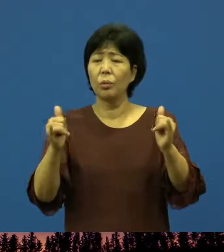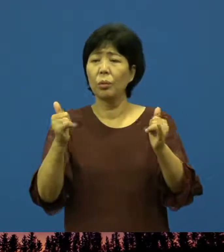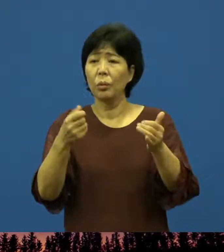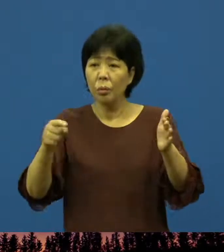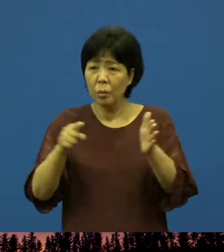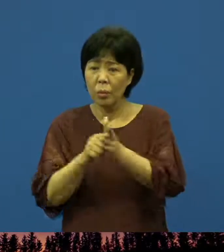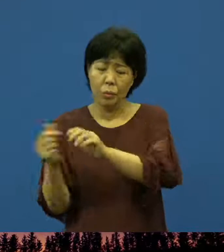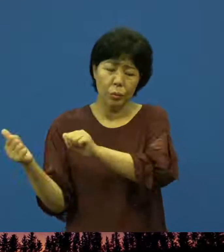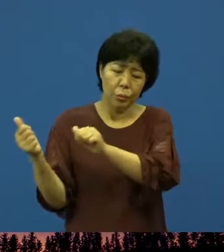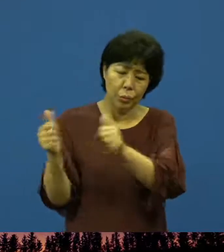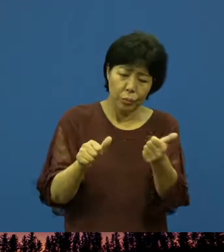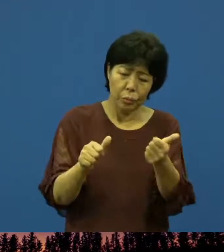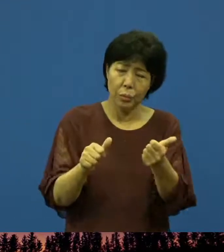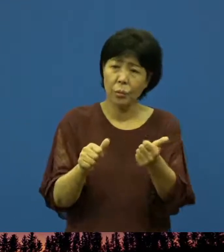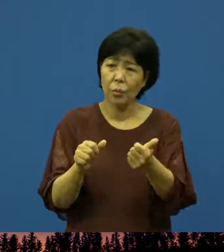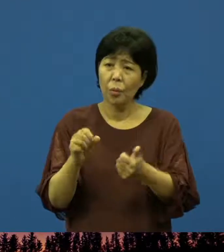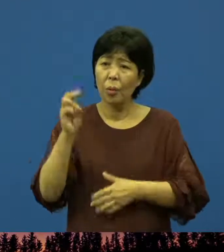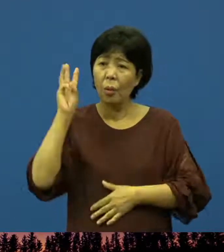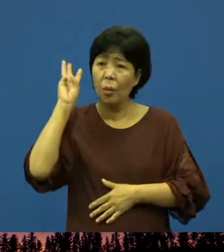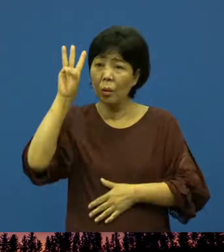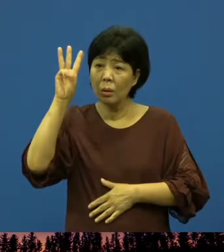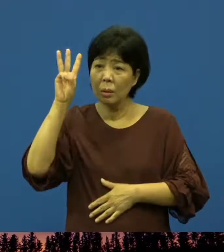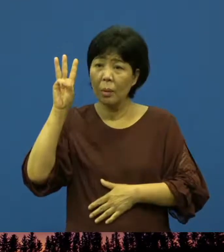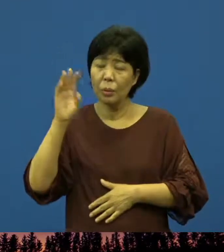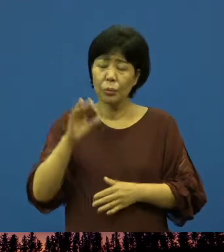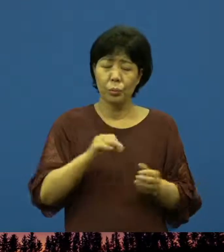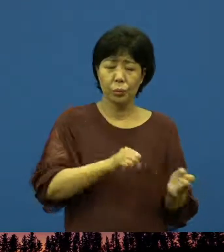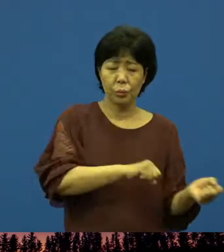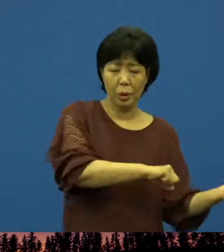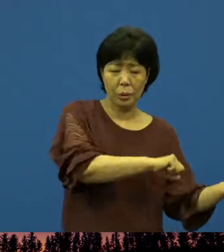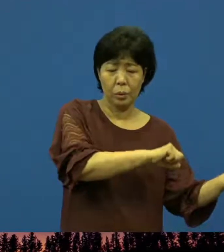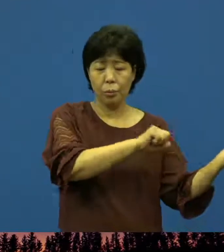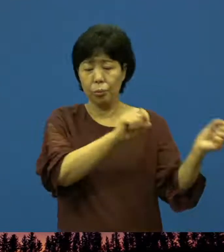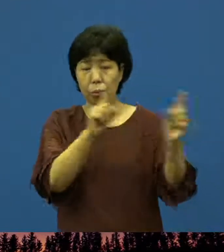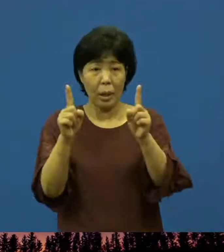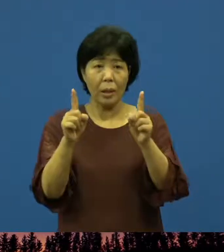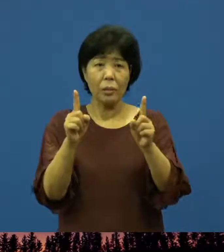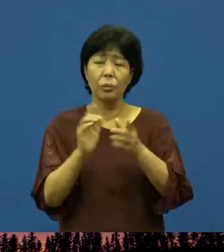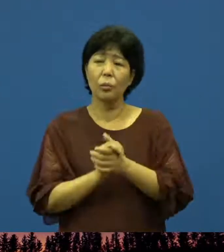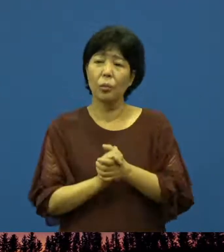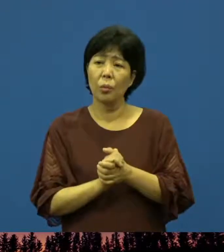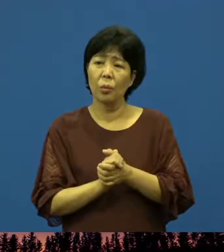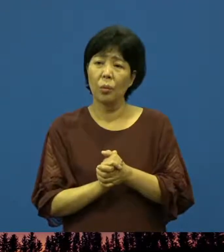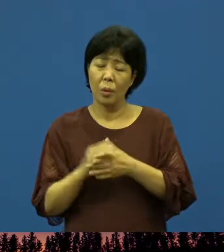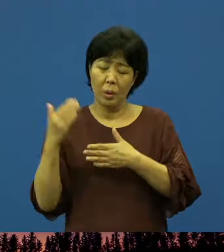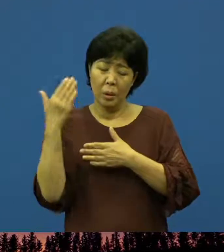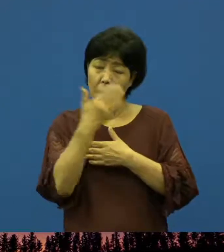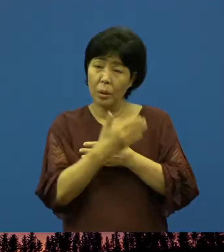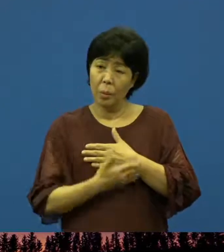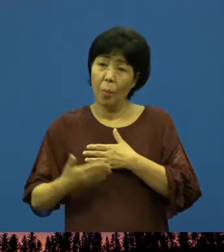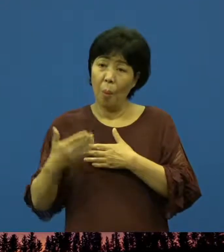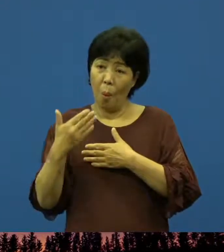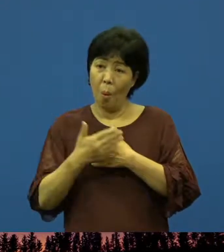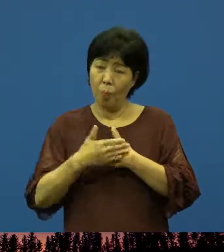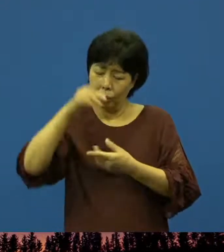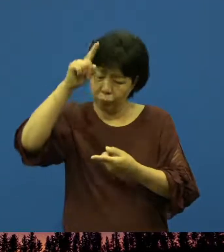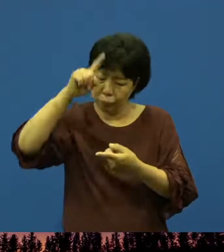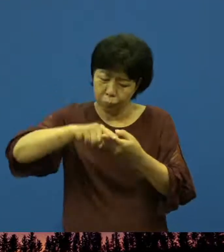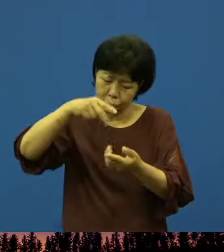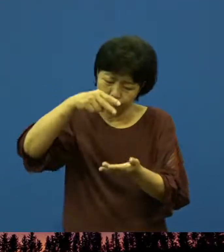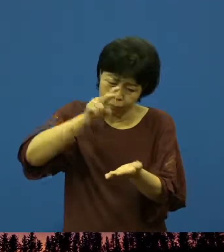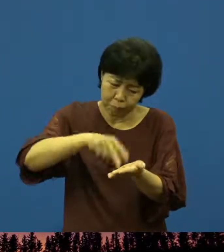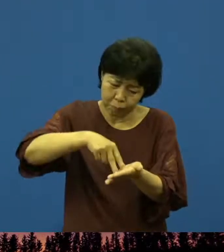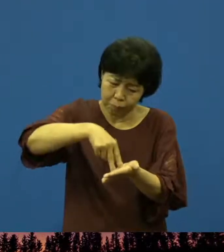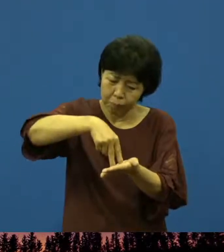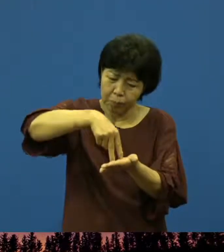다시 사흘 만에 몸으로 부활하시고, 그 몸을 그대로 하늘로